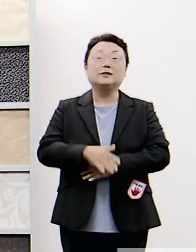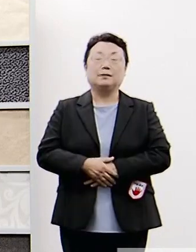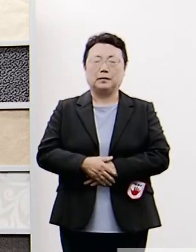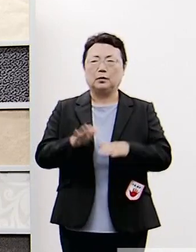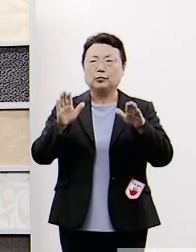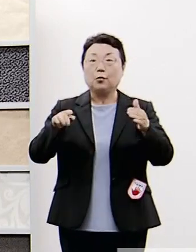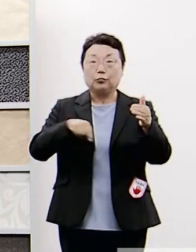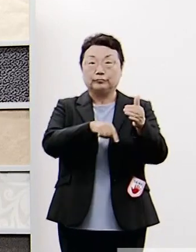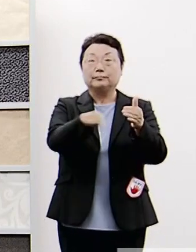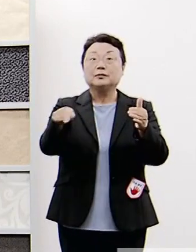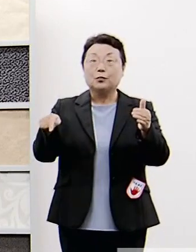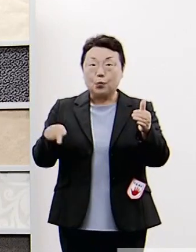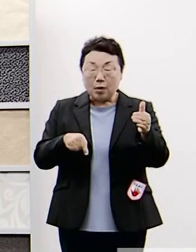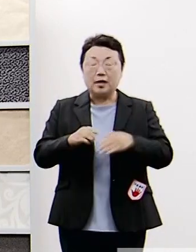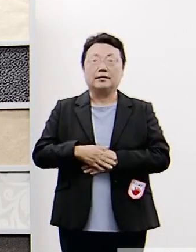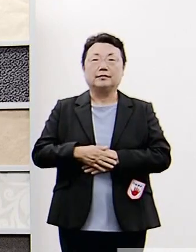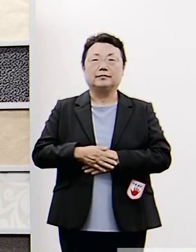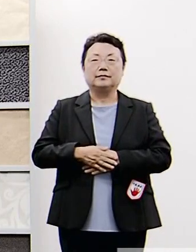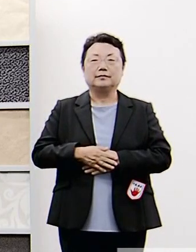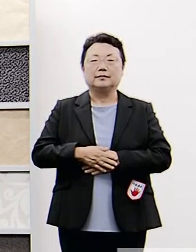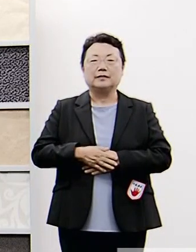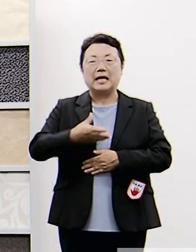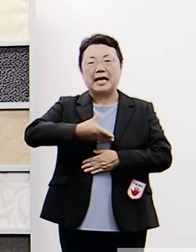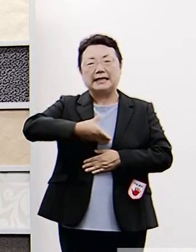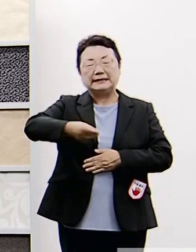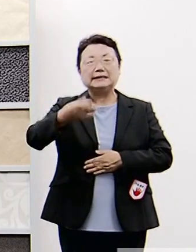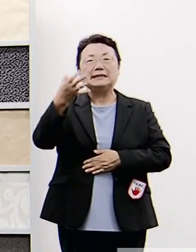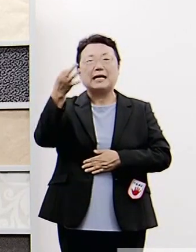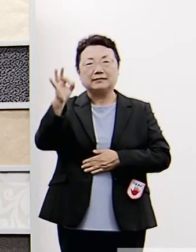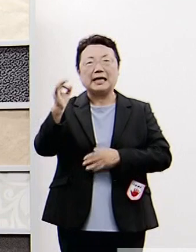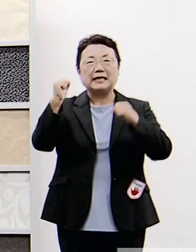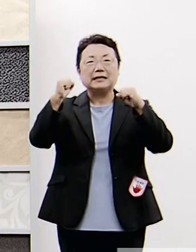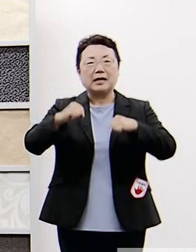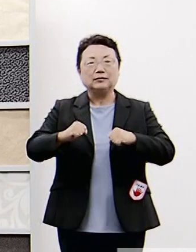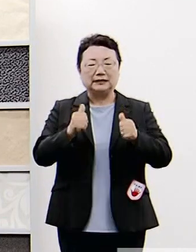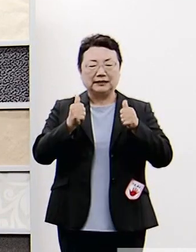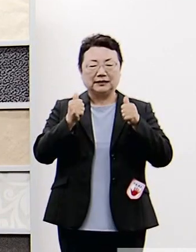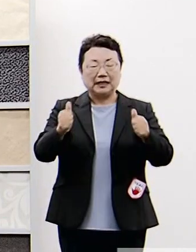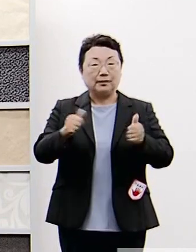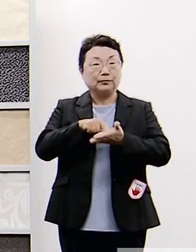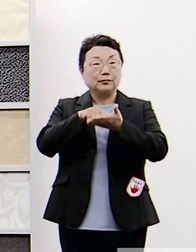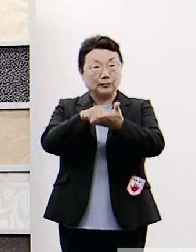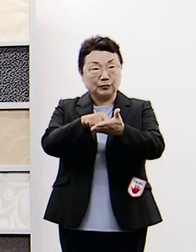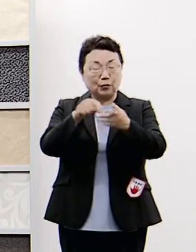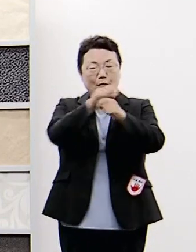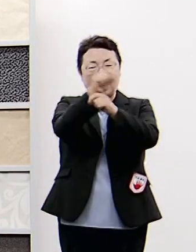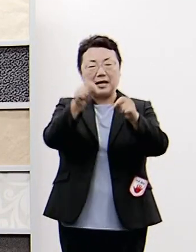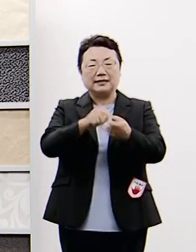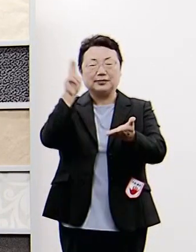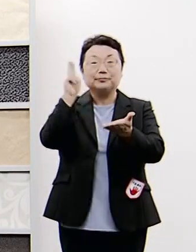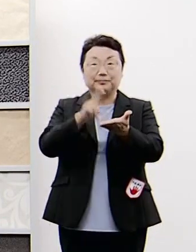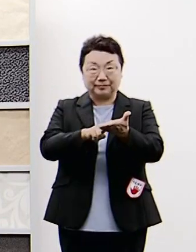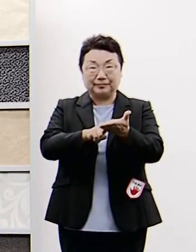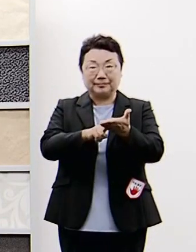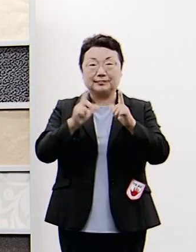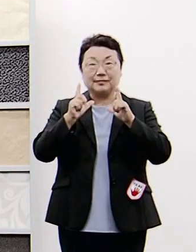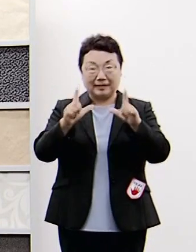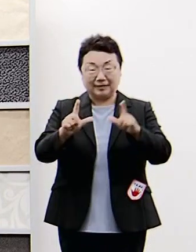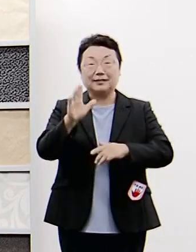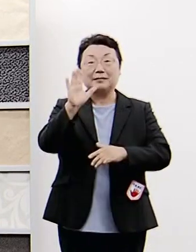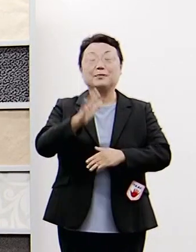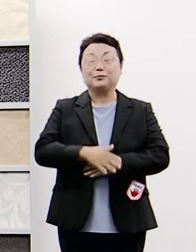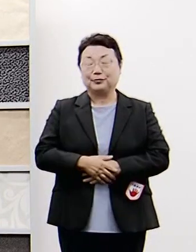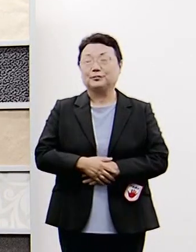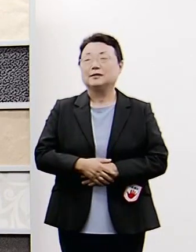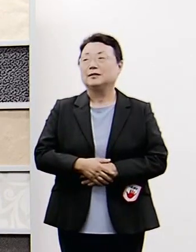本日の発表事項は賃借権確認等請求訴訟控訴審判決についてですそれでは長崎知事から発表